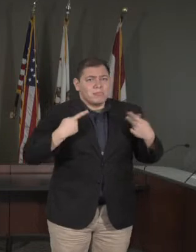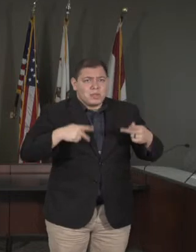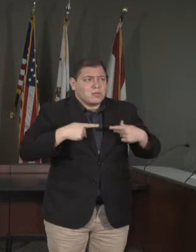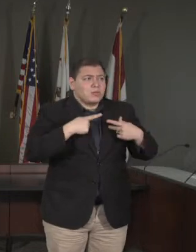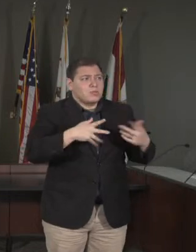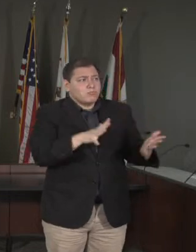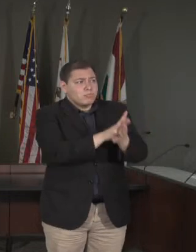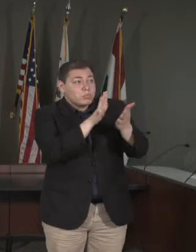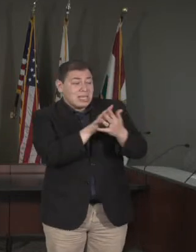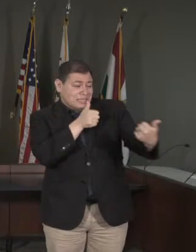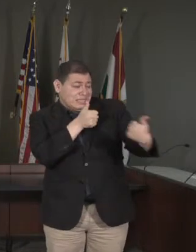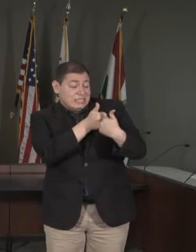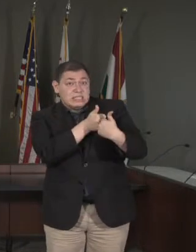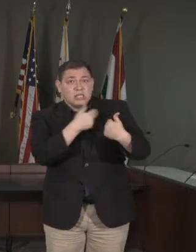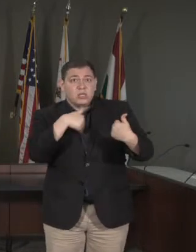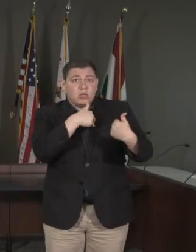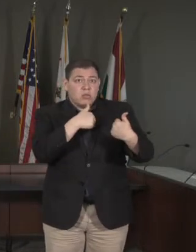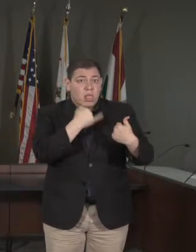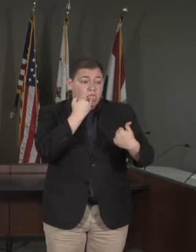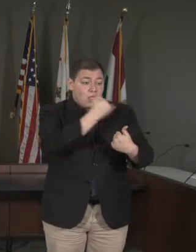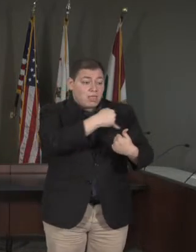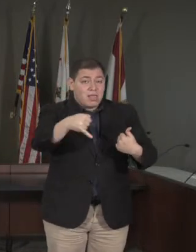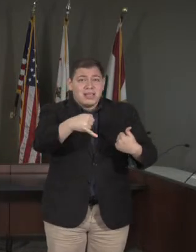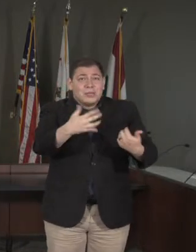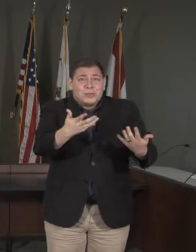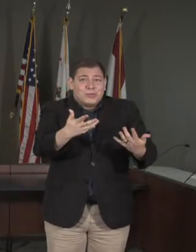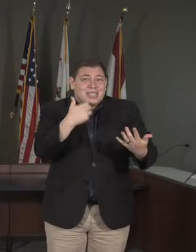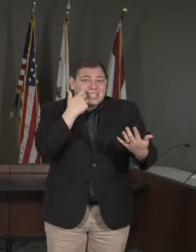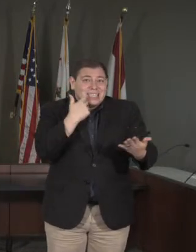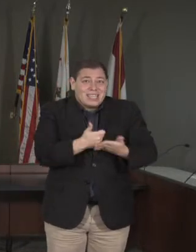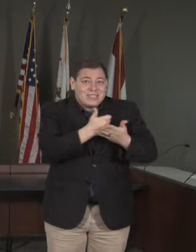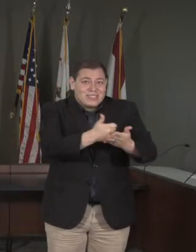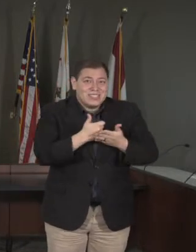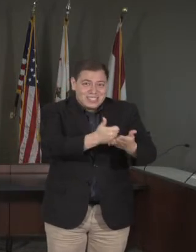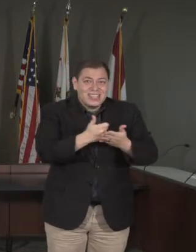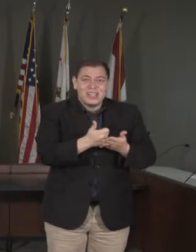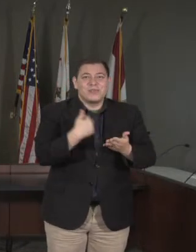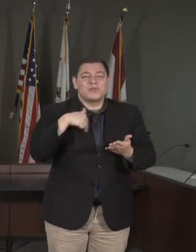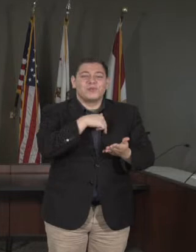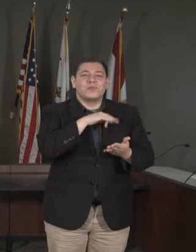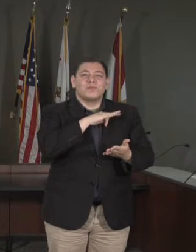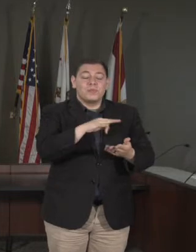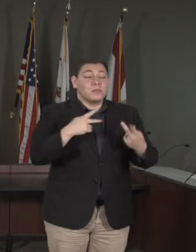poder de la comunidad fronteriza y más que nada porque hemos recibido mucha